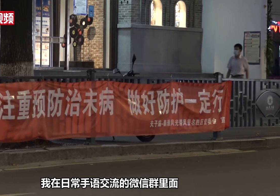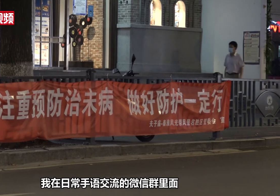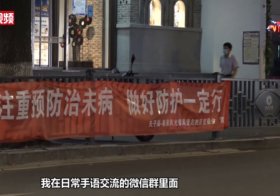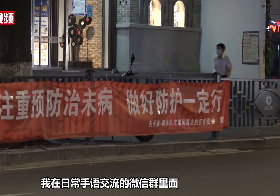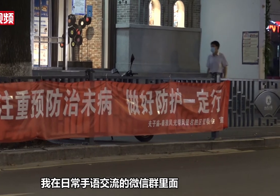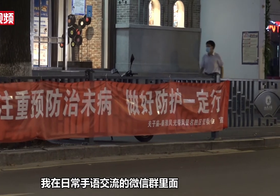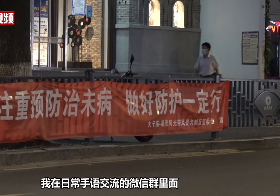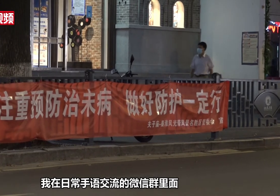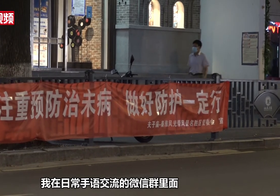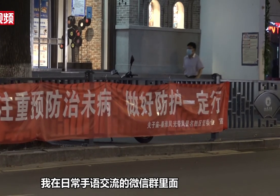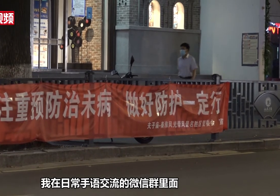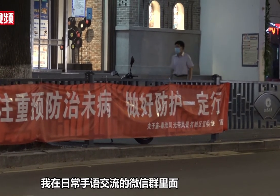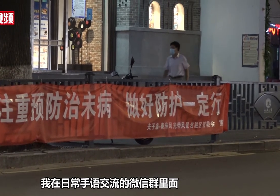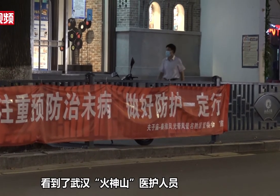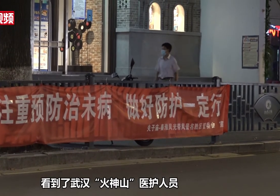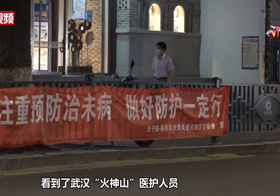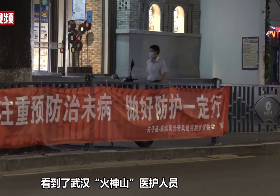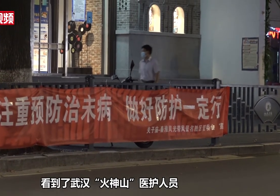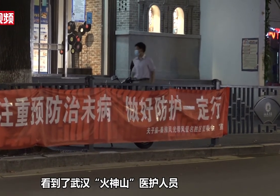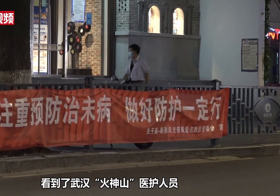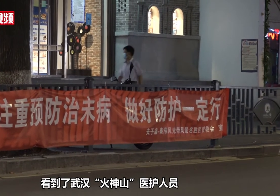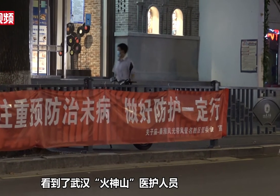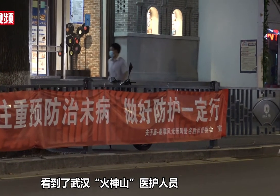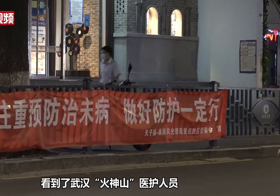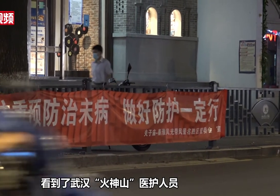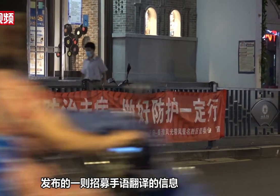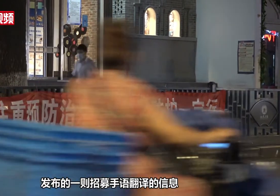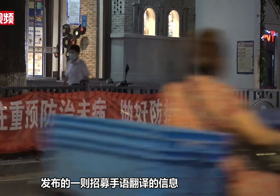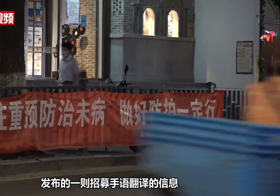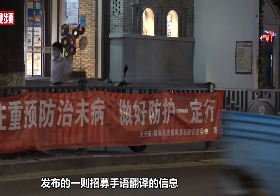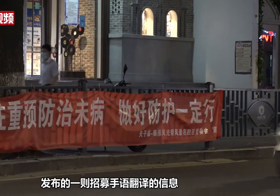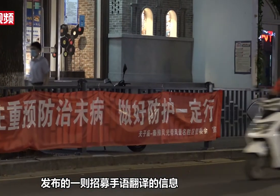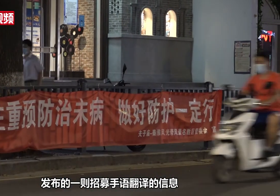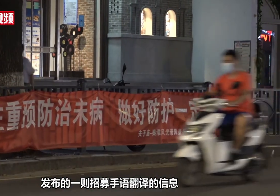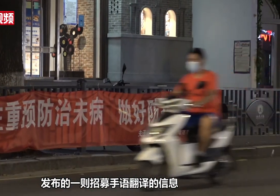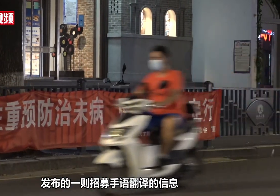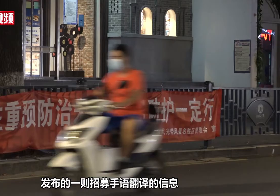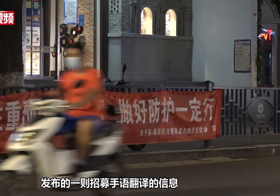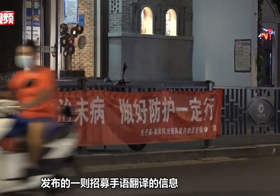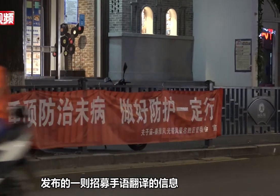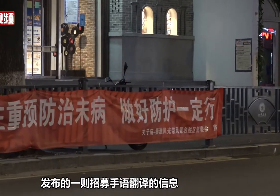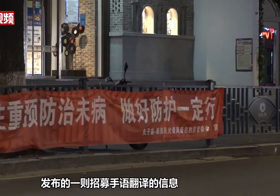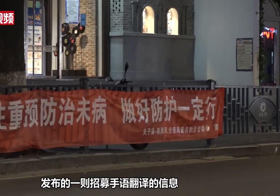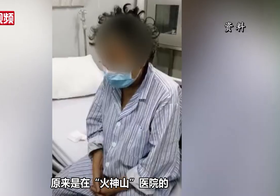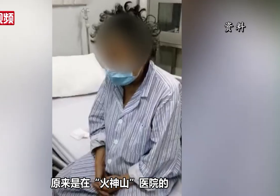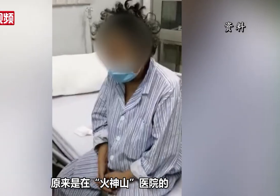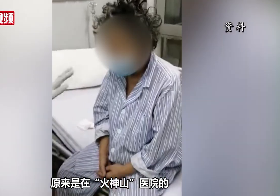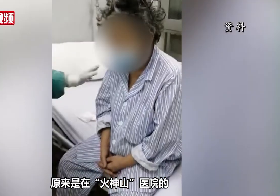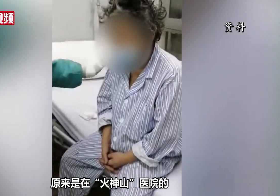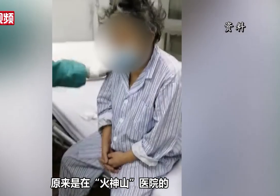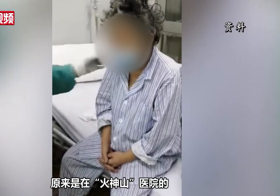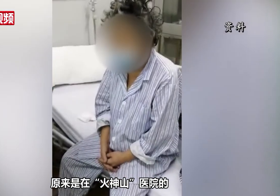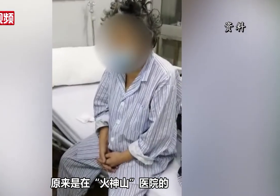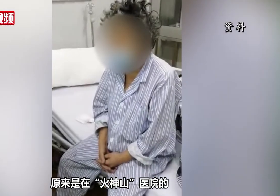在就日常手语交流的微信群里面看到了武汉火神山医护人员发布的一则招募手语翻译的信息，原来是